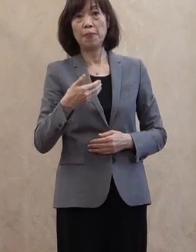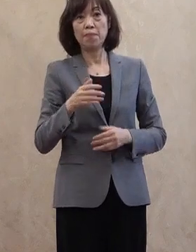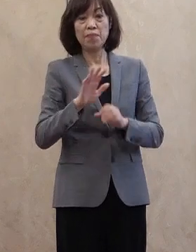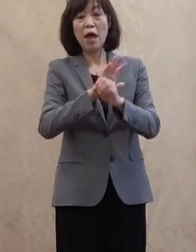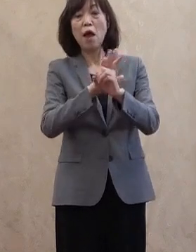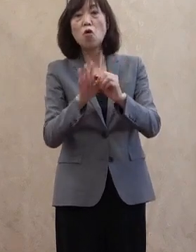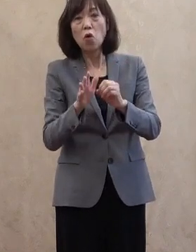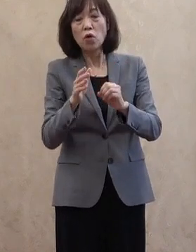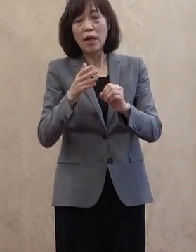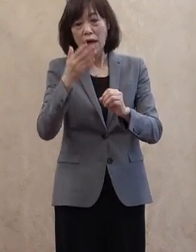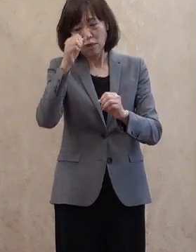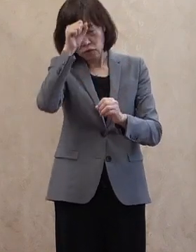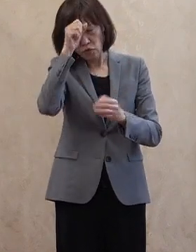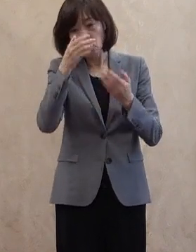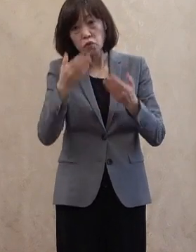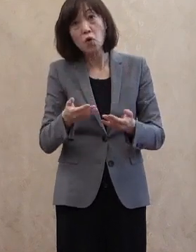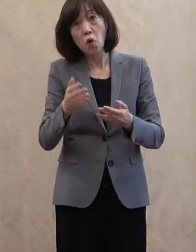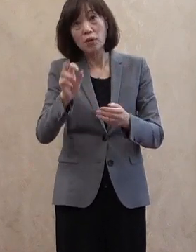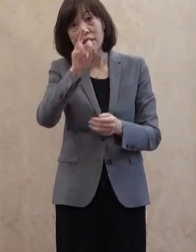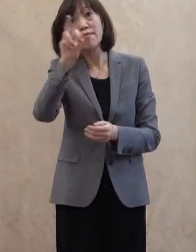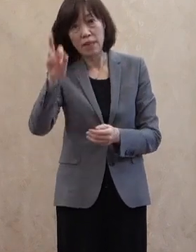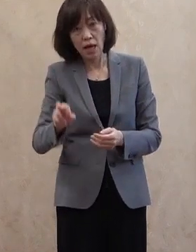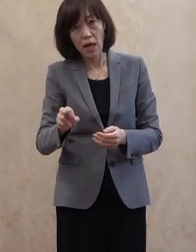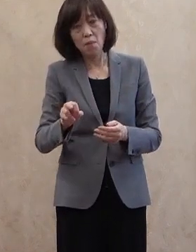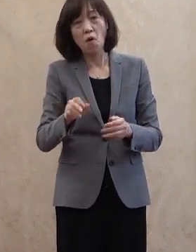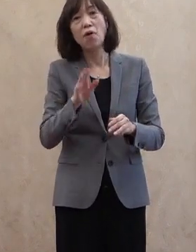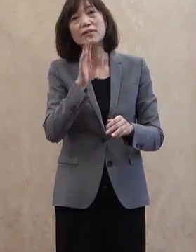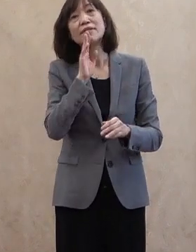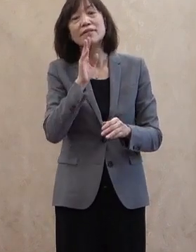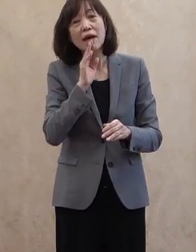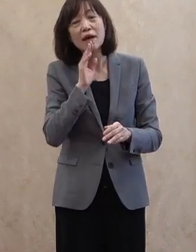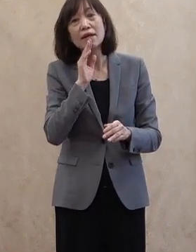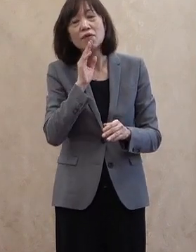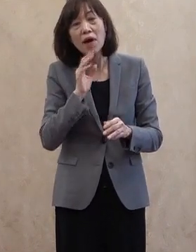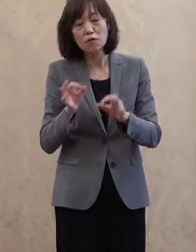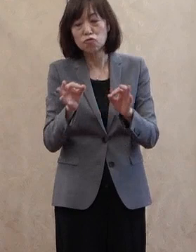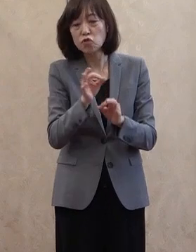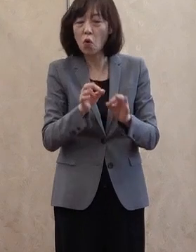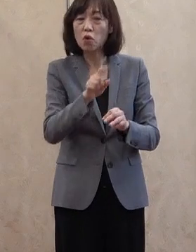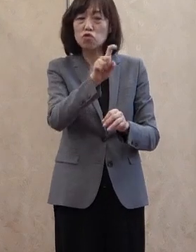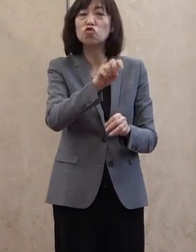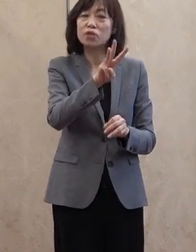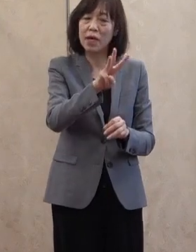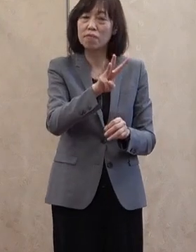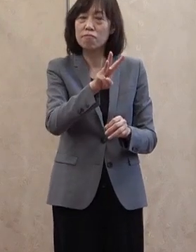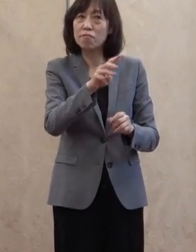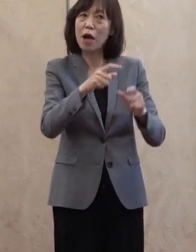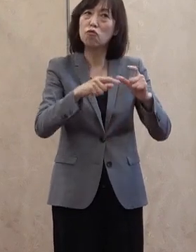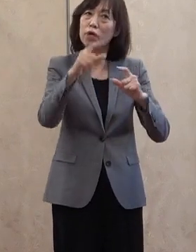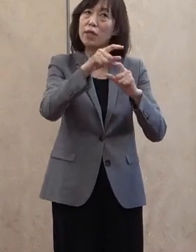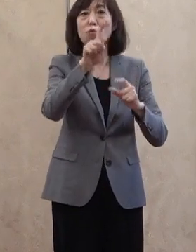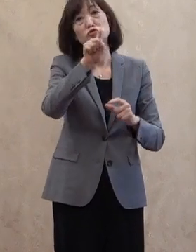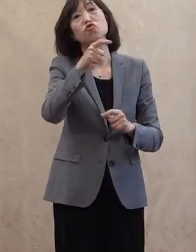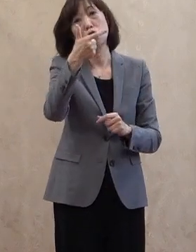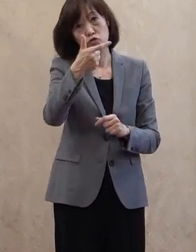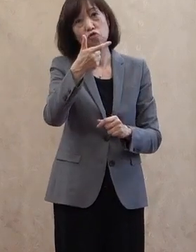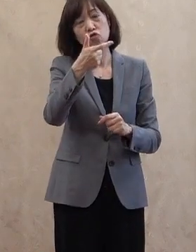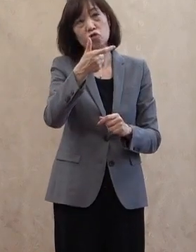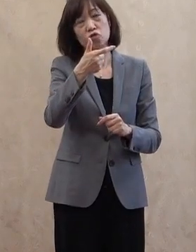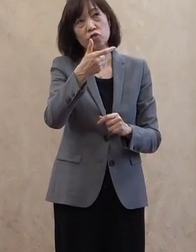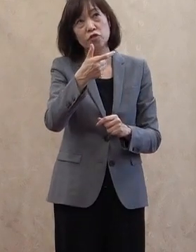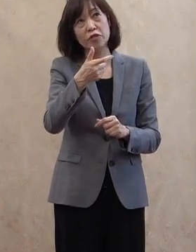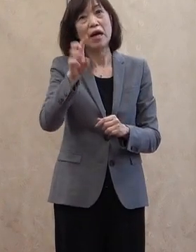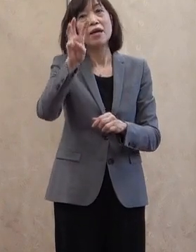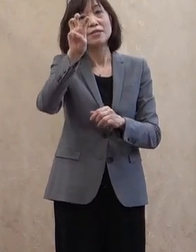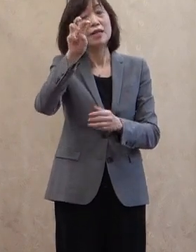ですね、今、実際に運用できているのは13であったり、ここ数日中に増えて16ぐらいにはなるとは思うんですけれども、30床を作